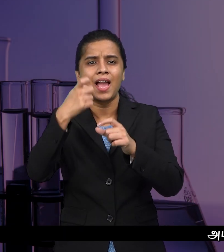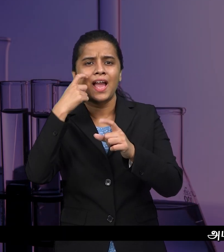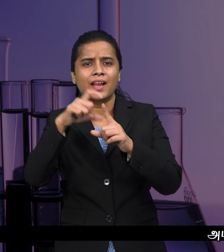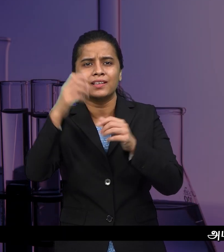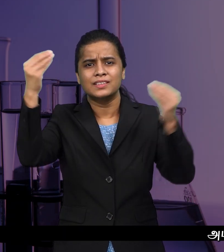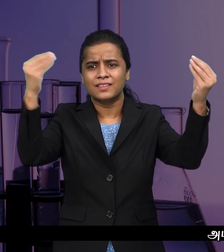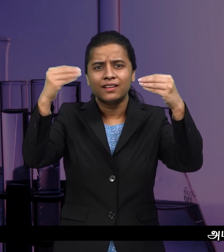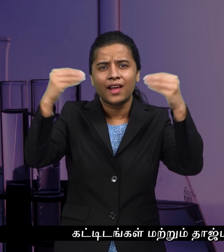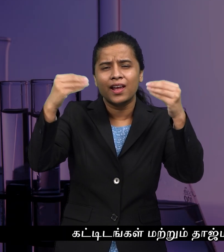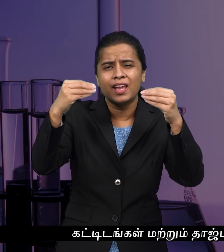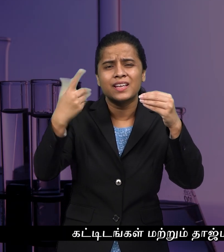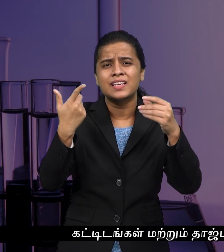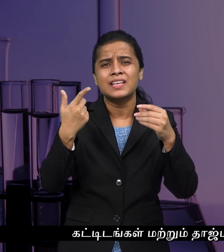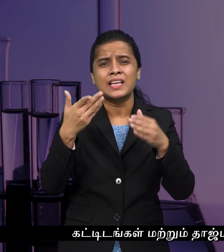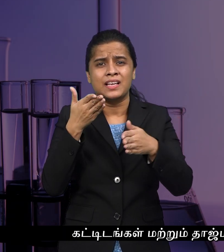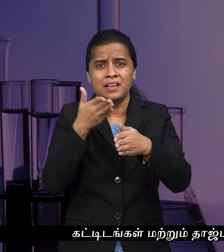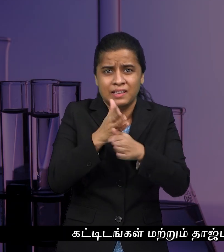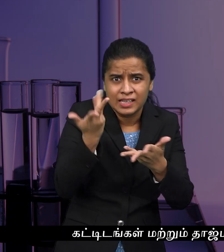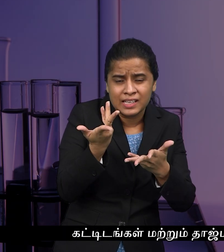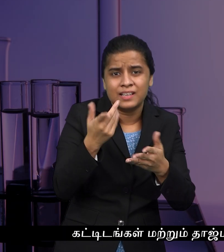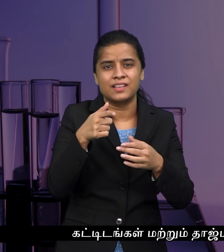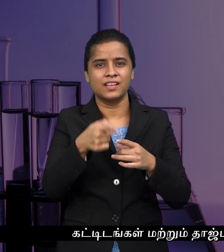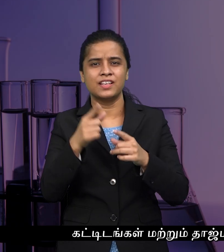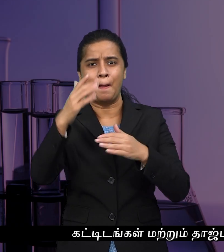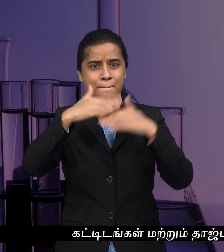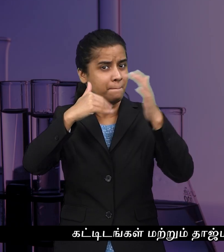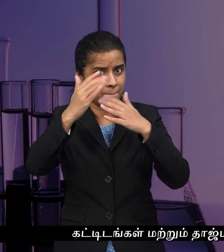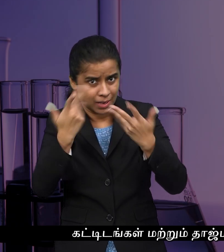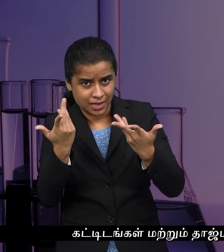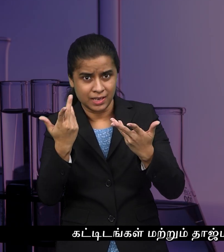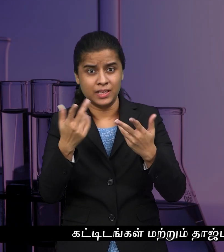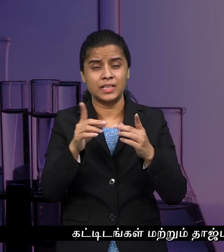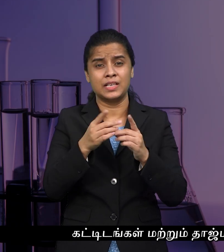அமிலமழையால் கட்டிடங்கள் மற்றும் தாஜ்மஹால் போன்ற நினைவு சின்னங்கள்